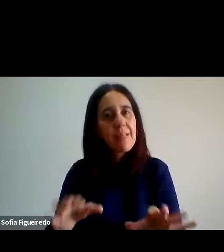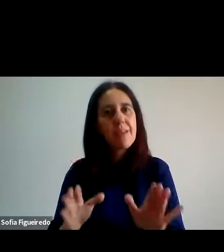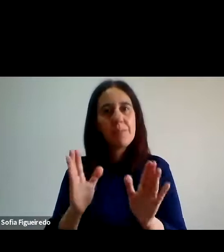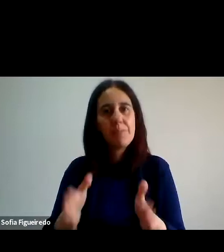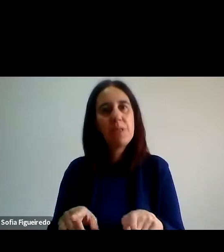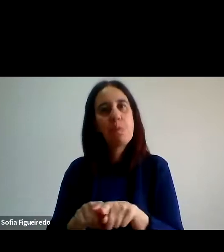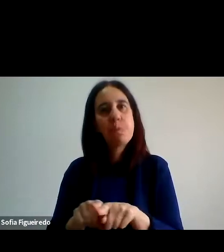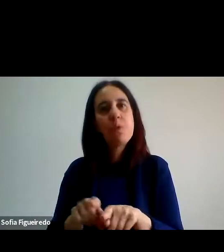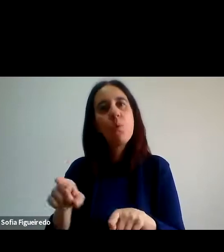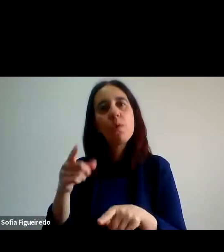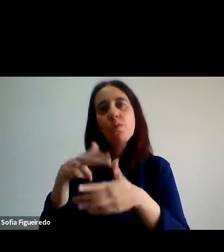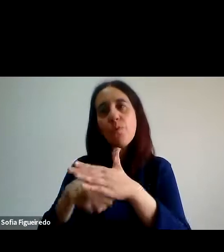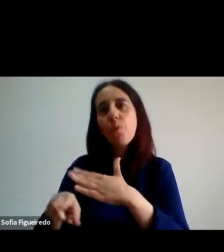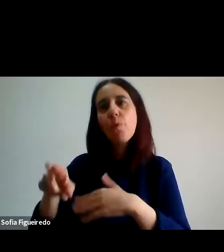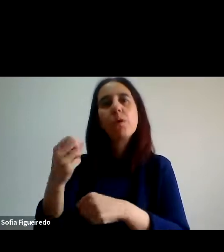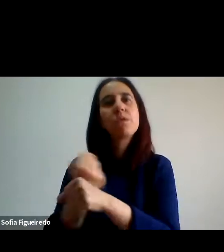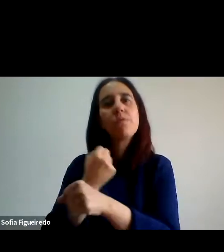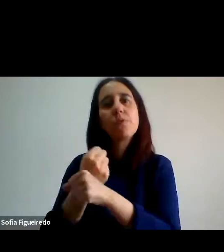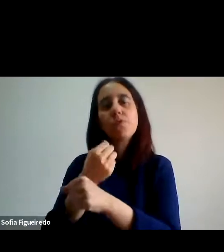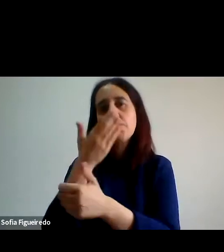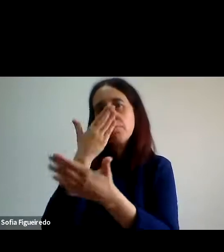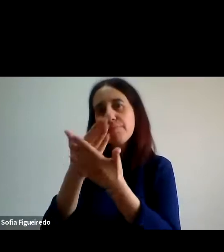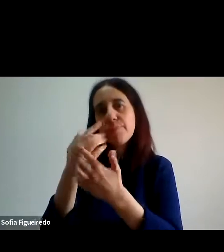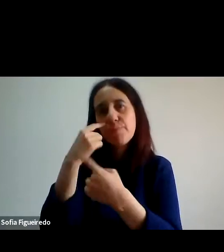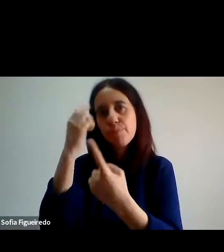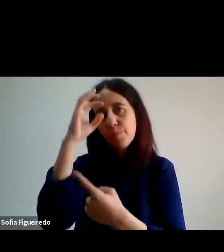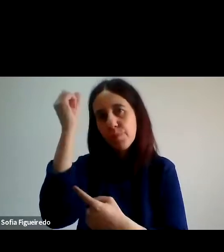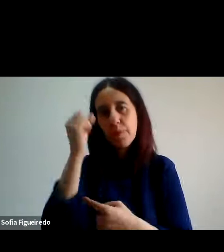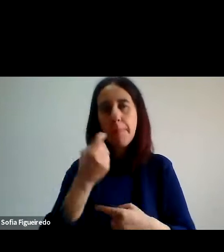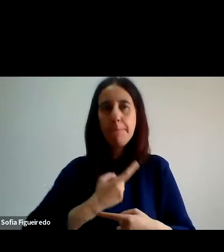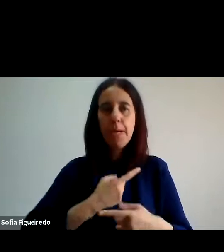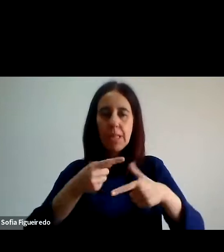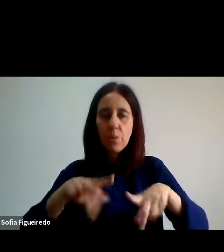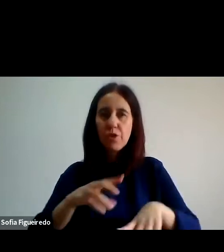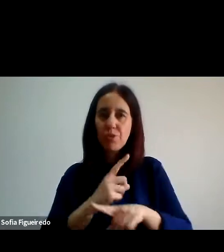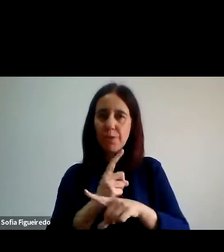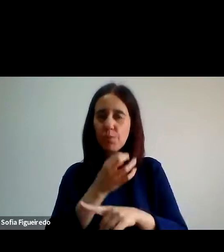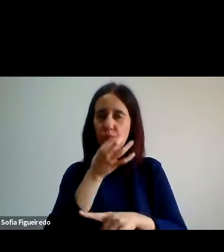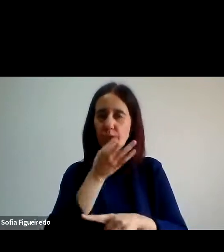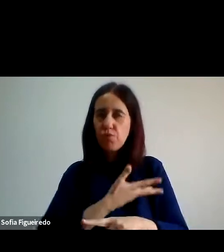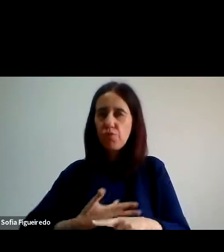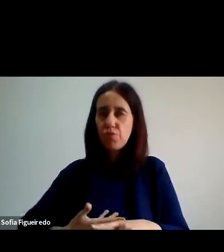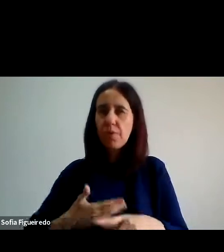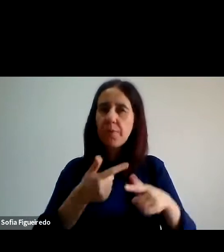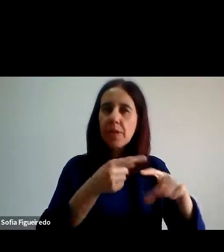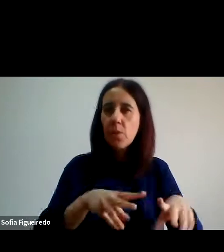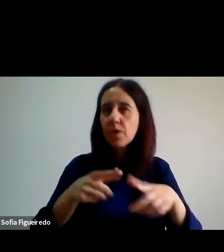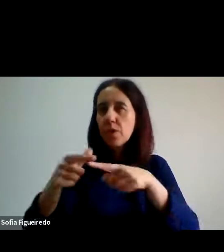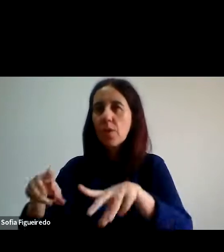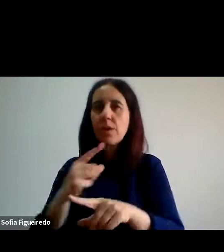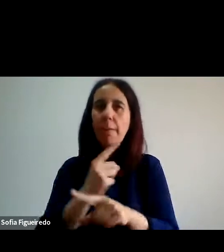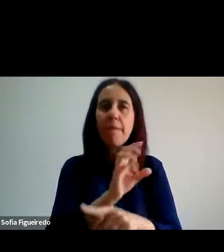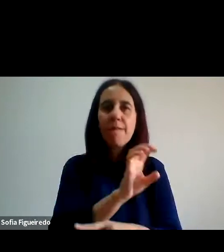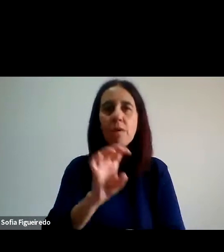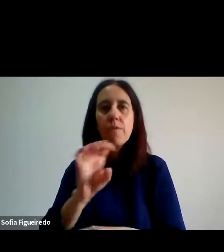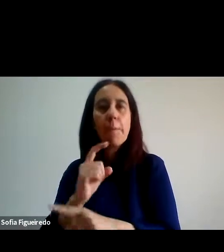tenho quando vou a um determinado serviço público, e tenho que ter a mesma linguagem, já vou falar também disso, tenho que ter também a mesma linguagem, a mesma forma, porque o